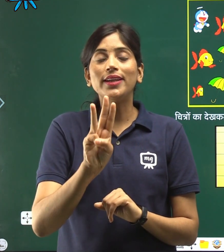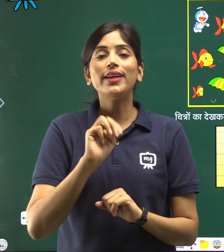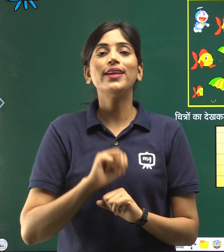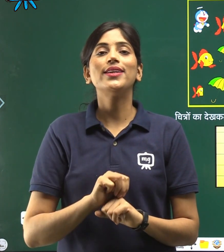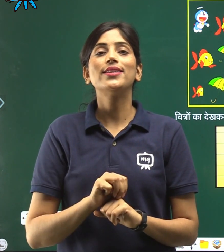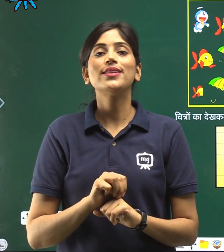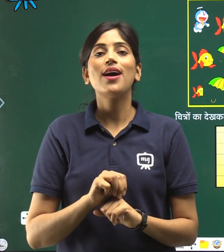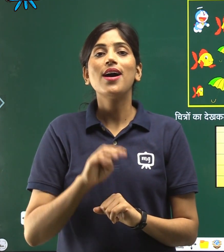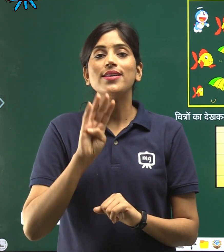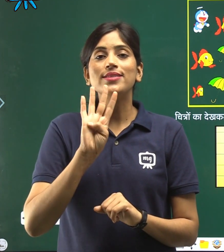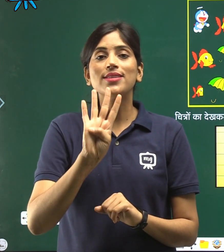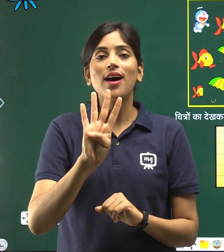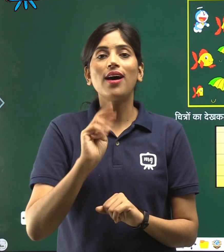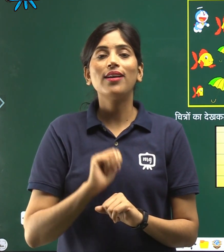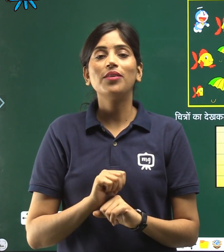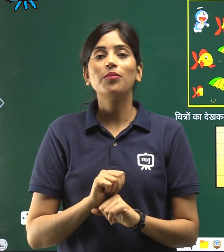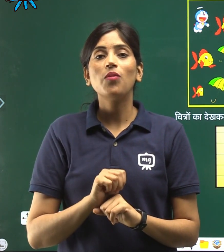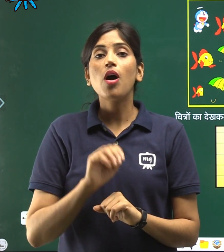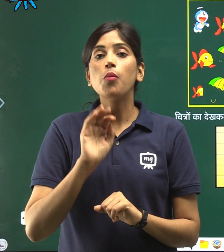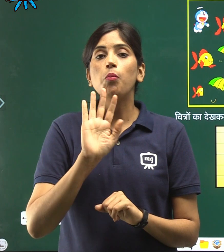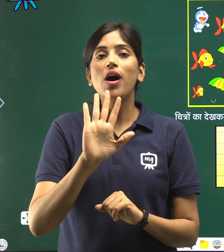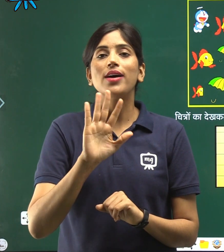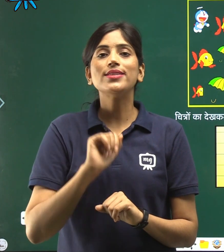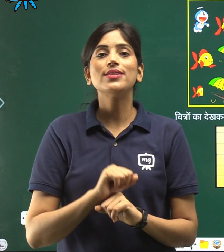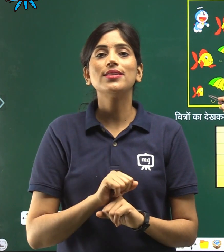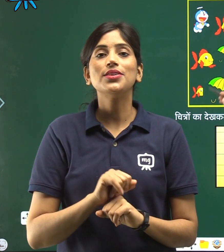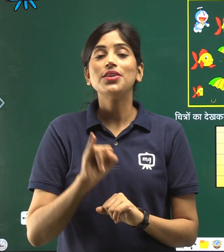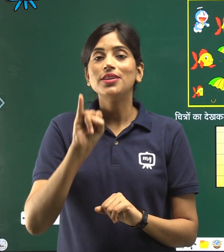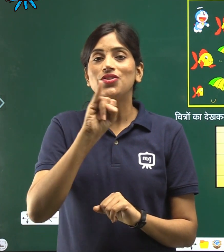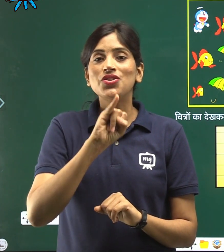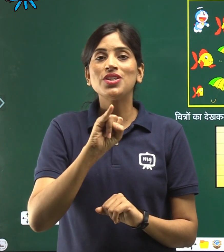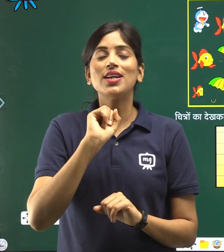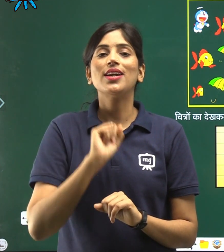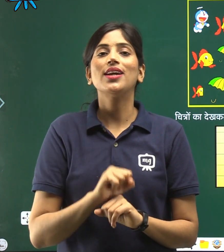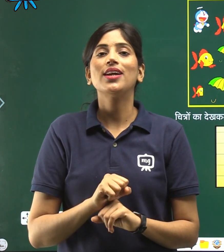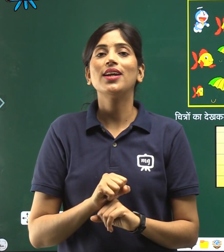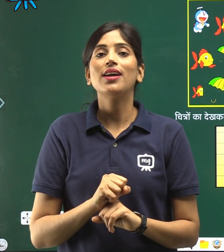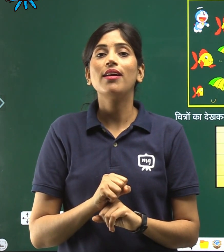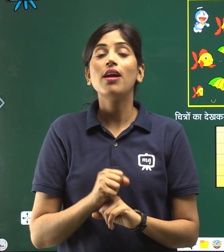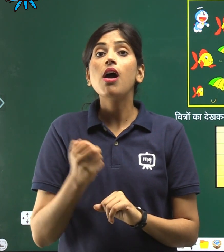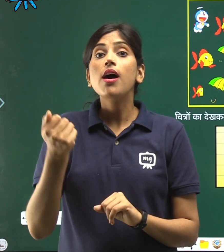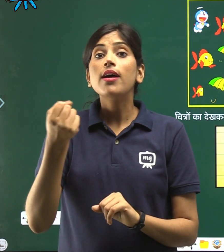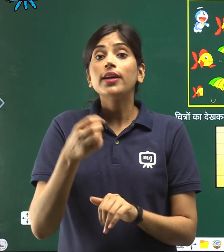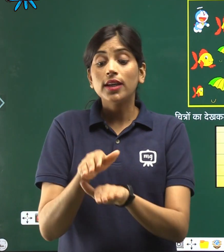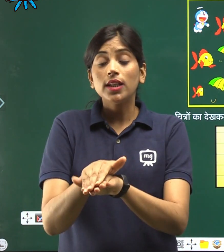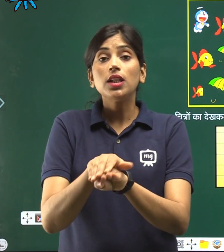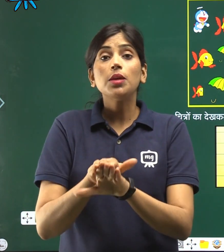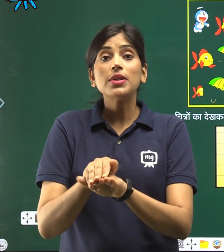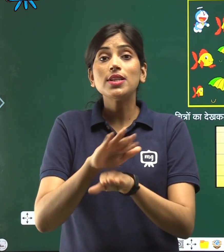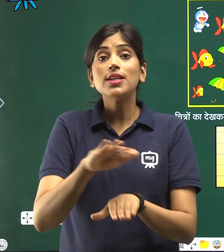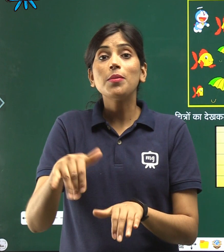3, 4, 5, 6। कितनी मछली है बच्चों?